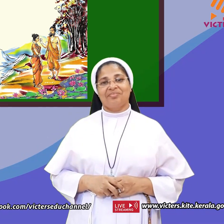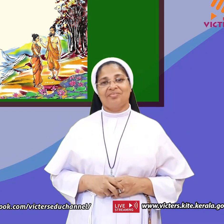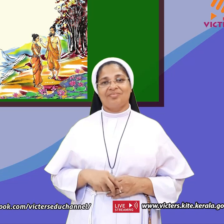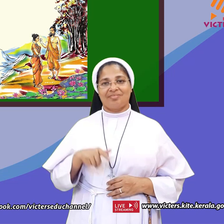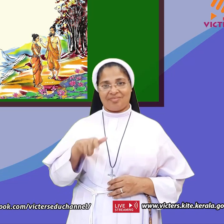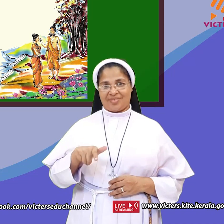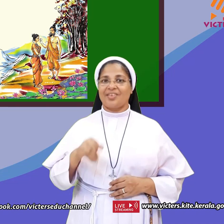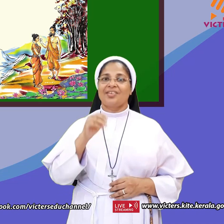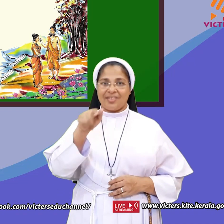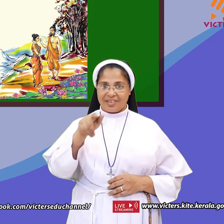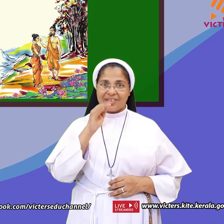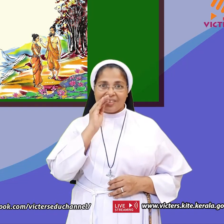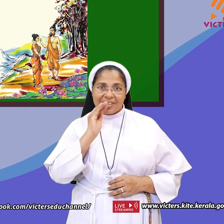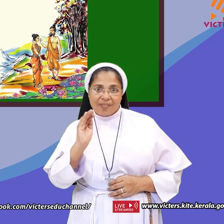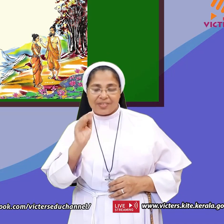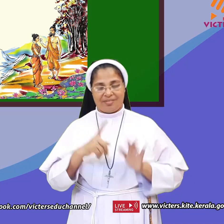പ്രിയദർശനത്തിൽ അവതരിപ്പിക്കുന്നത്.